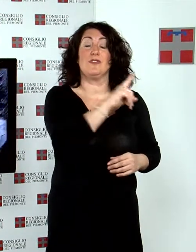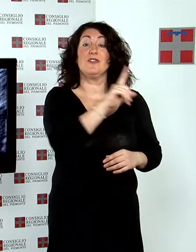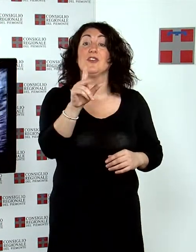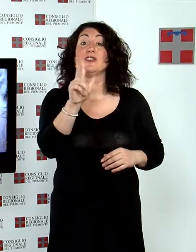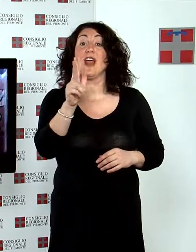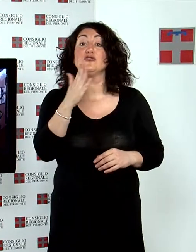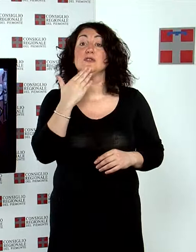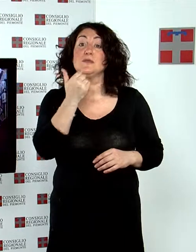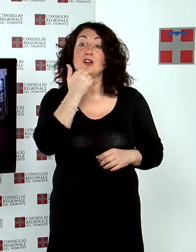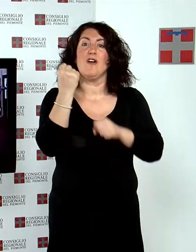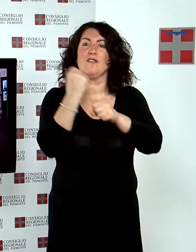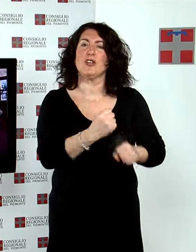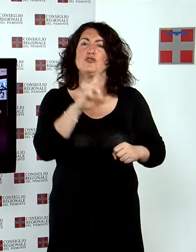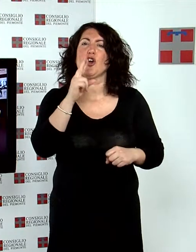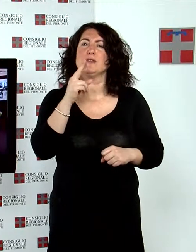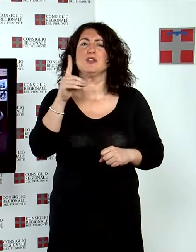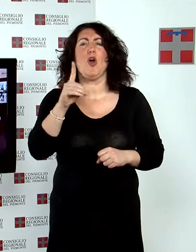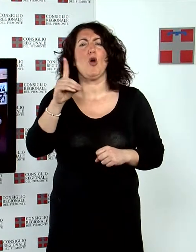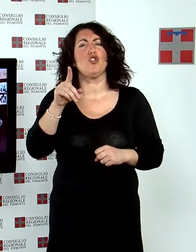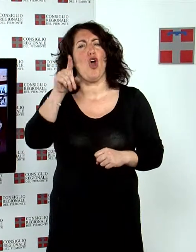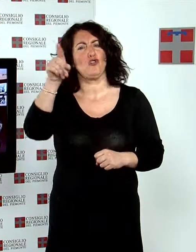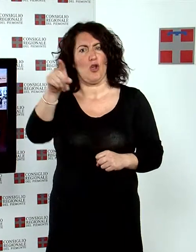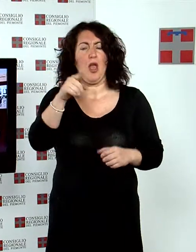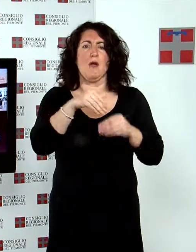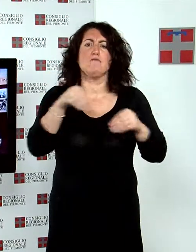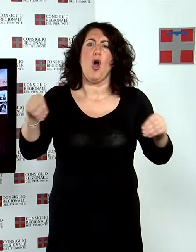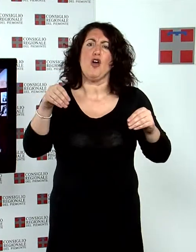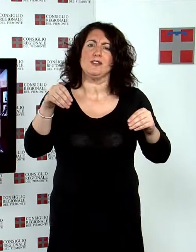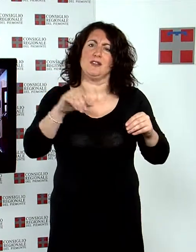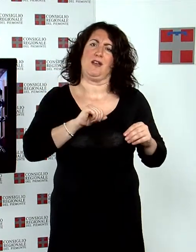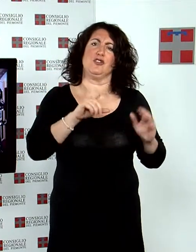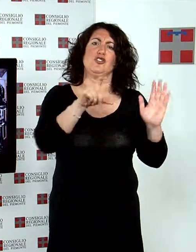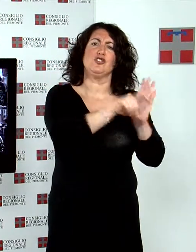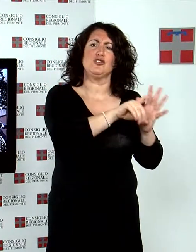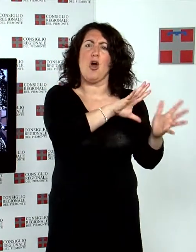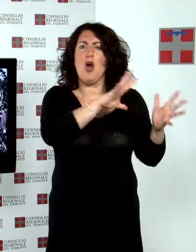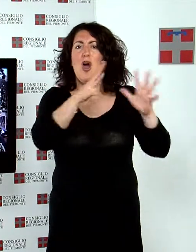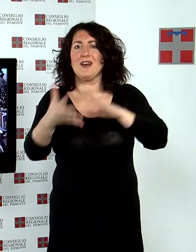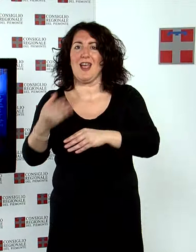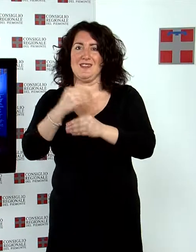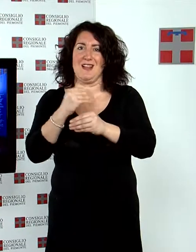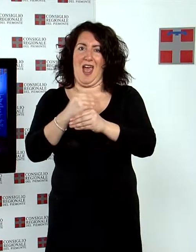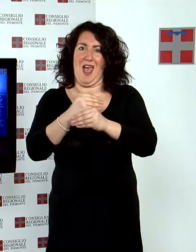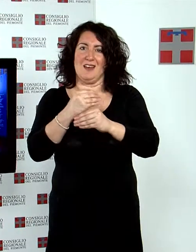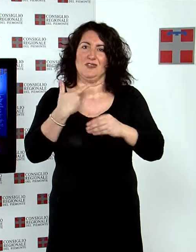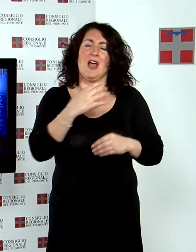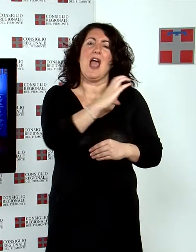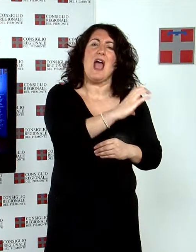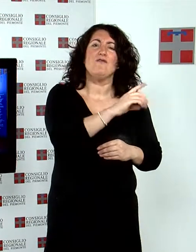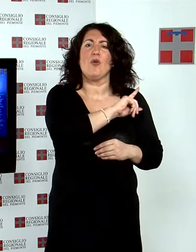la Fondazione Rosmini di Domodossola la mostra Dalla storia alla satira, cronache ed eventi in caricatura da Cavour ad Andreotti, curata da